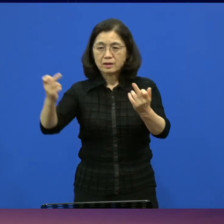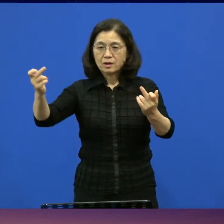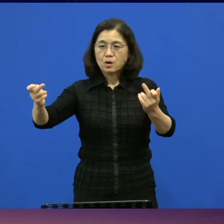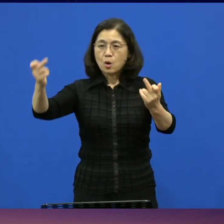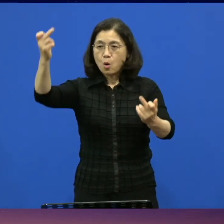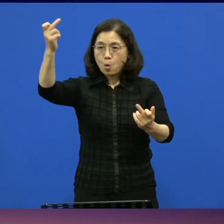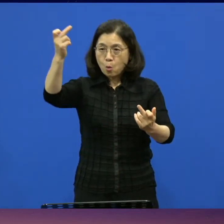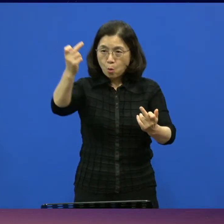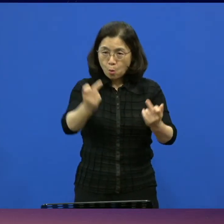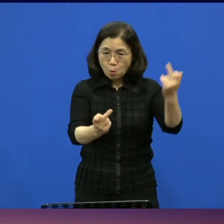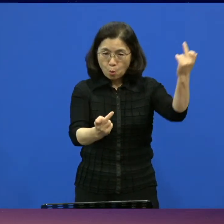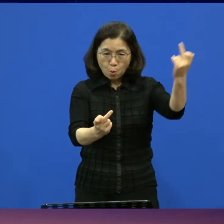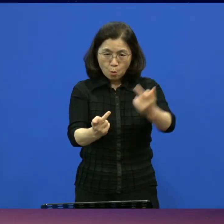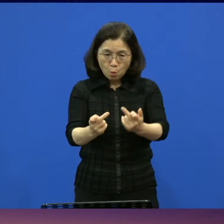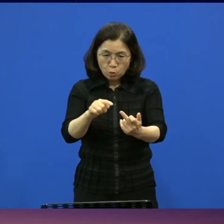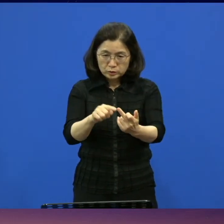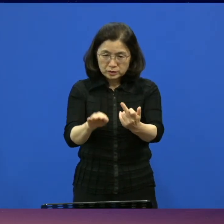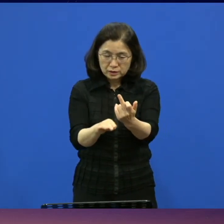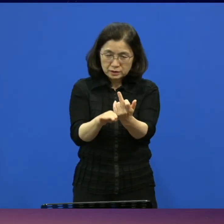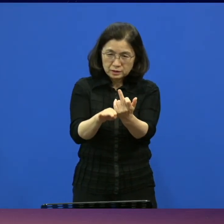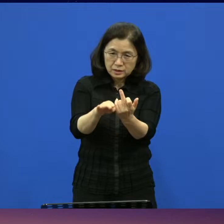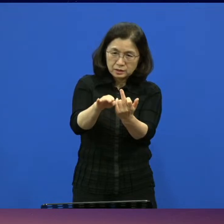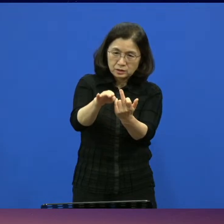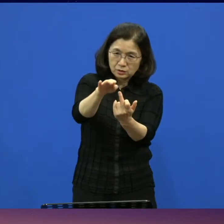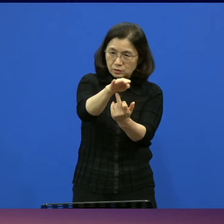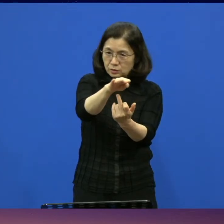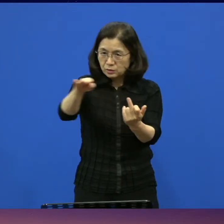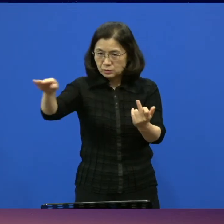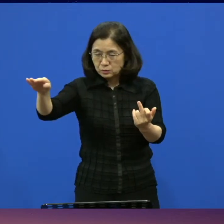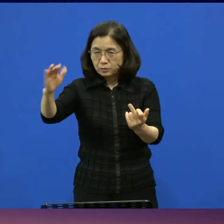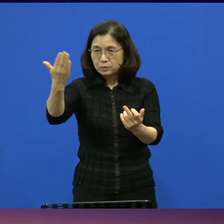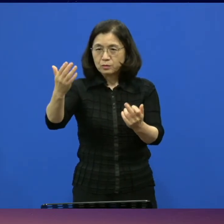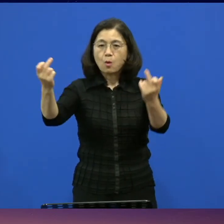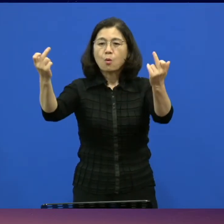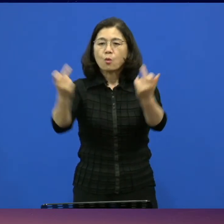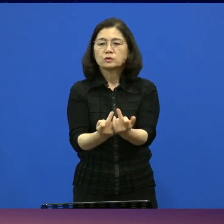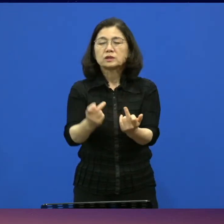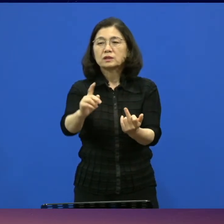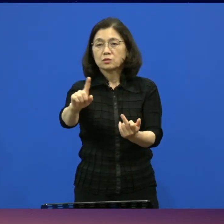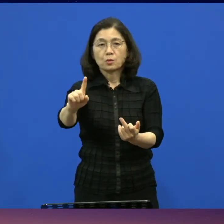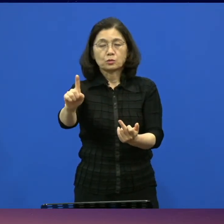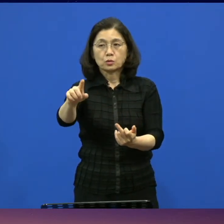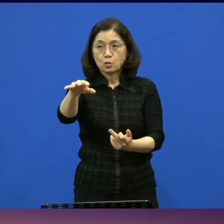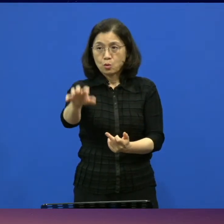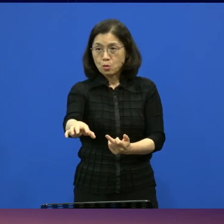거. 여러분, 골짜기가 어떤 곳일까요?